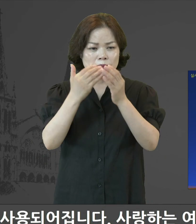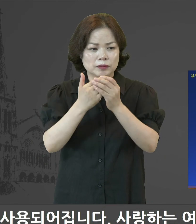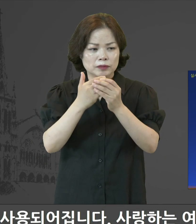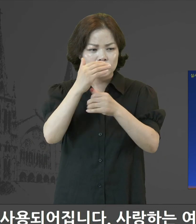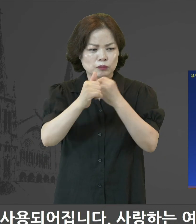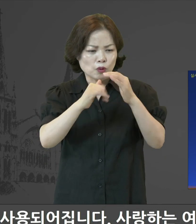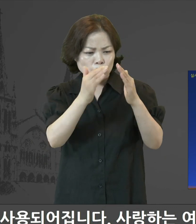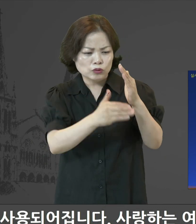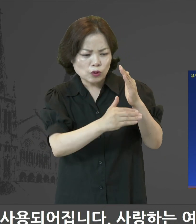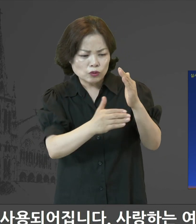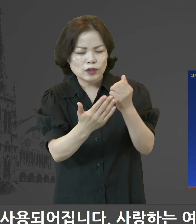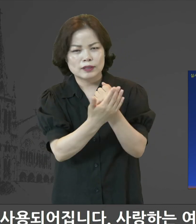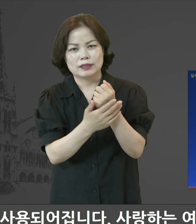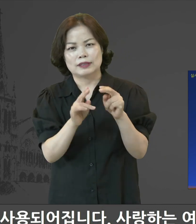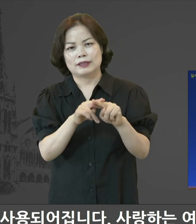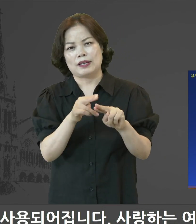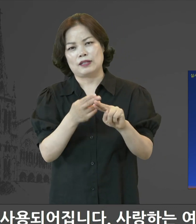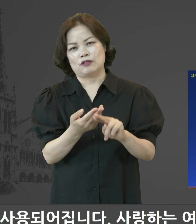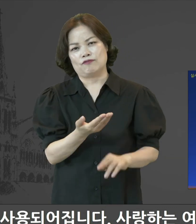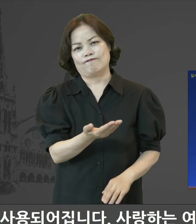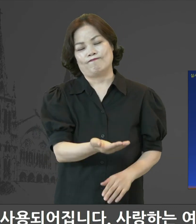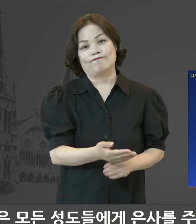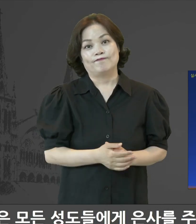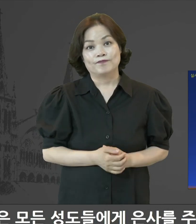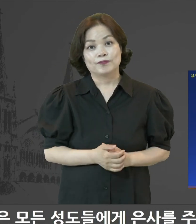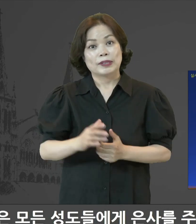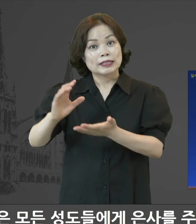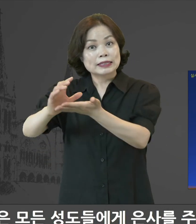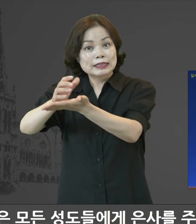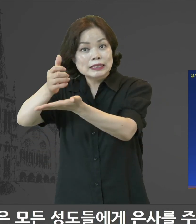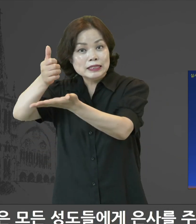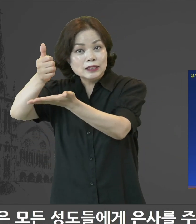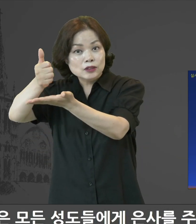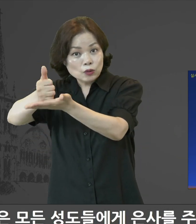성도들에게 은사를 주셨습니다. 그리스도의